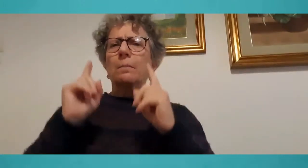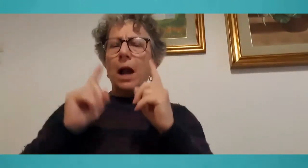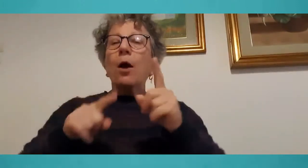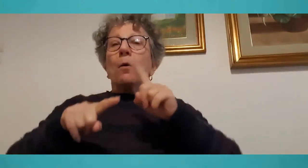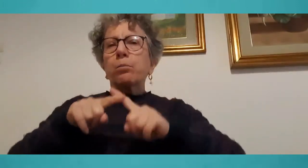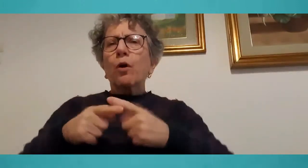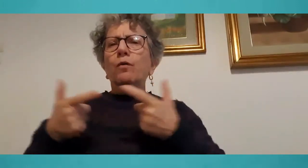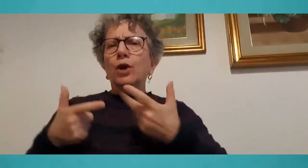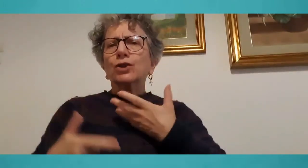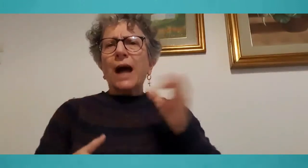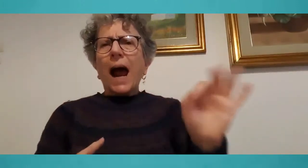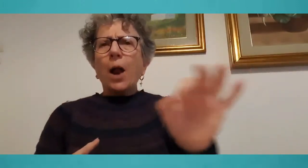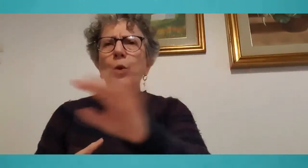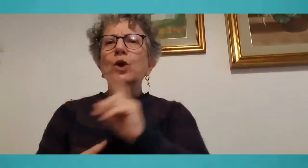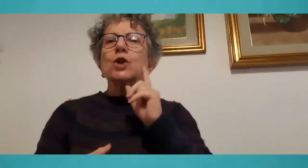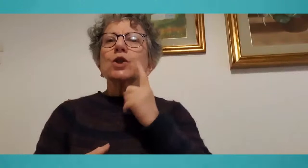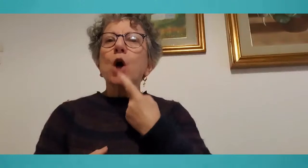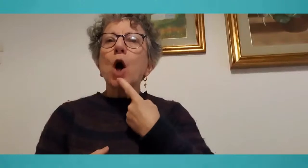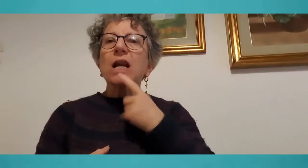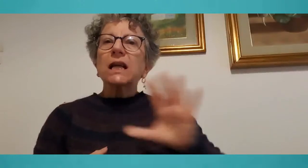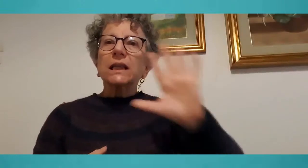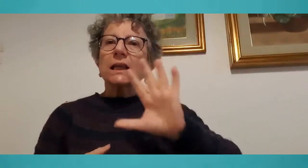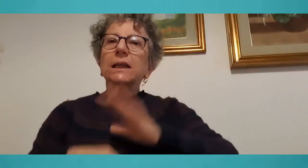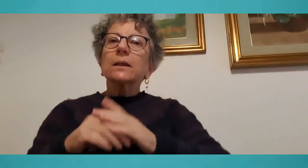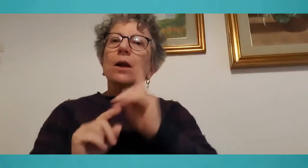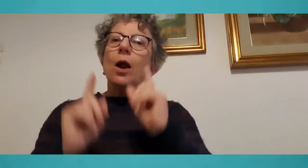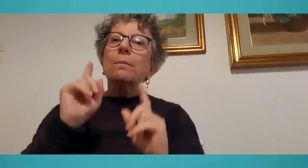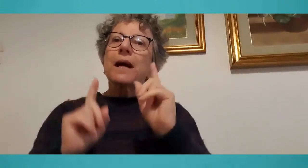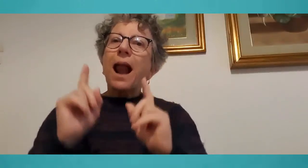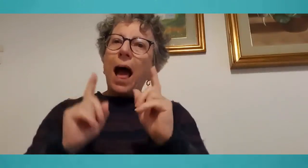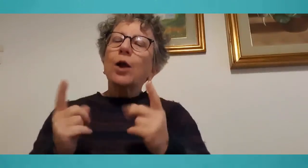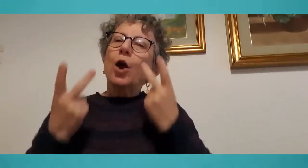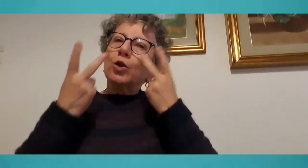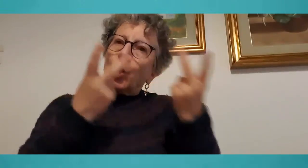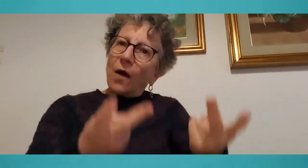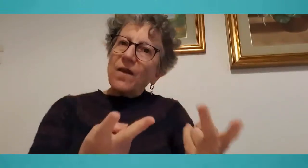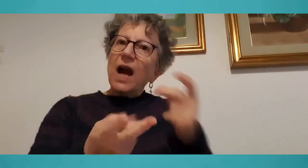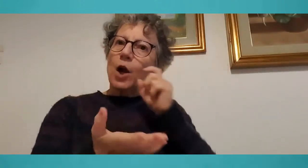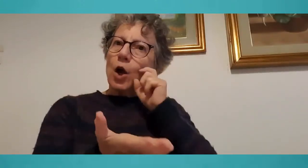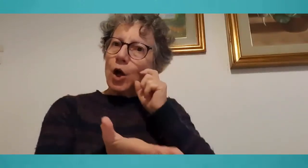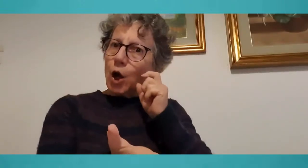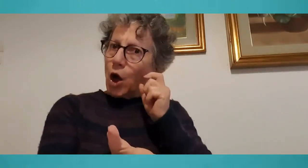come un lore, un lore,